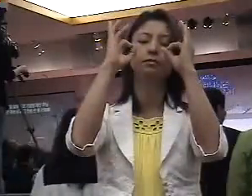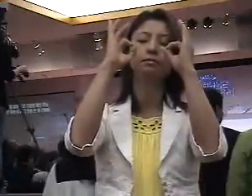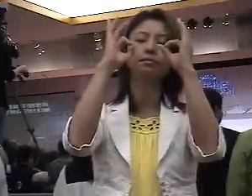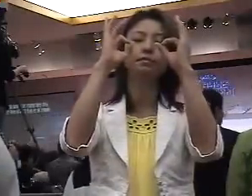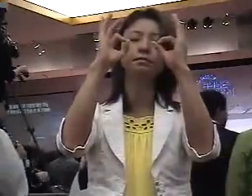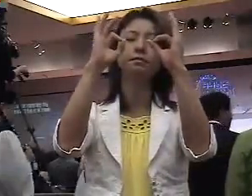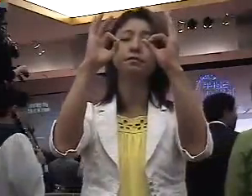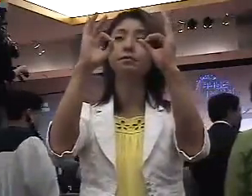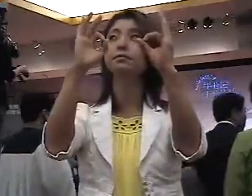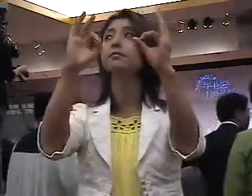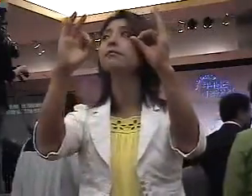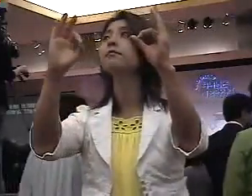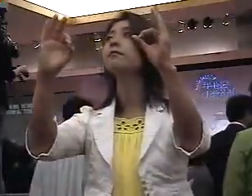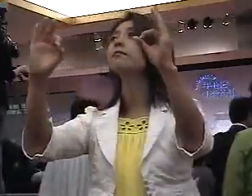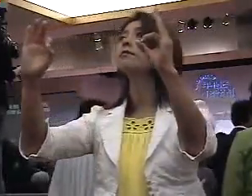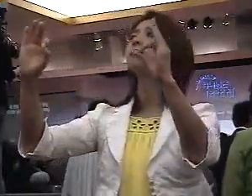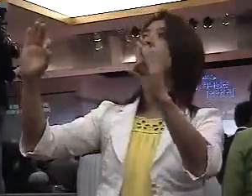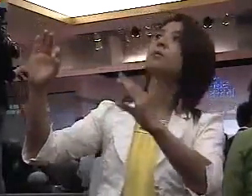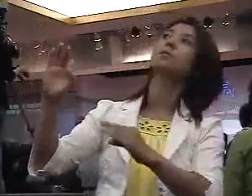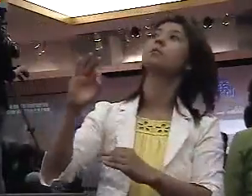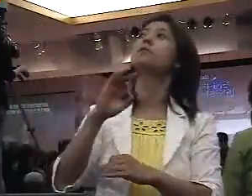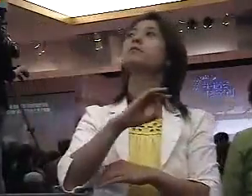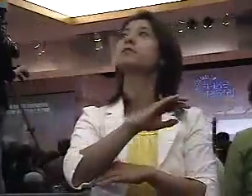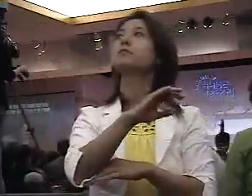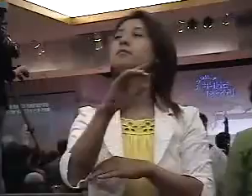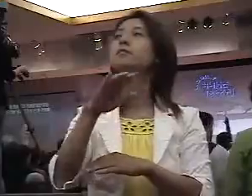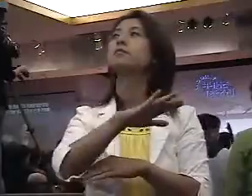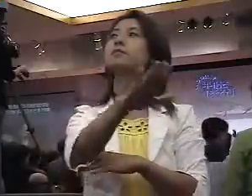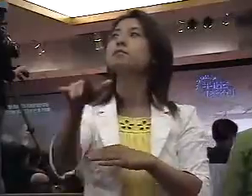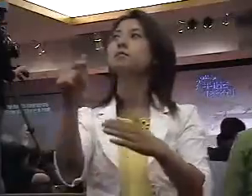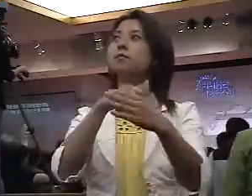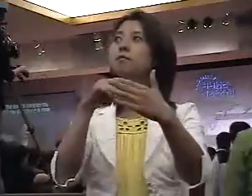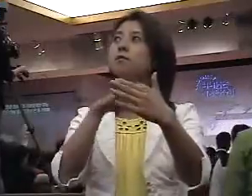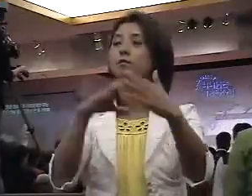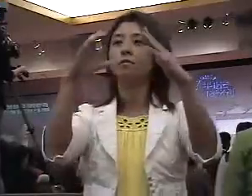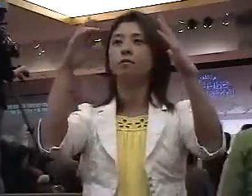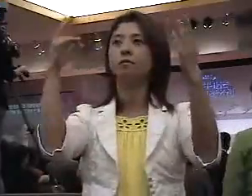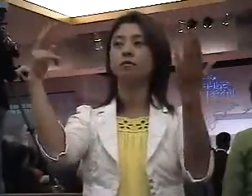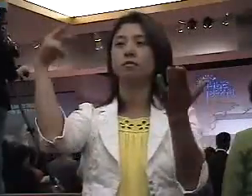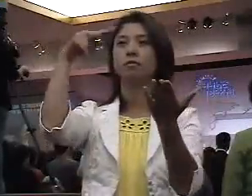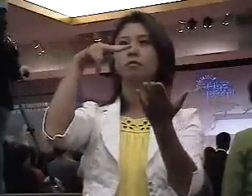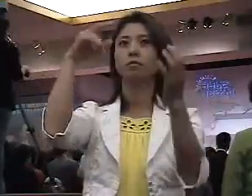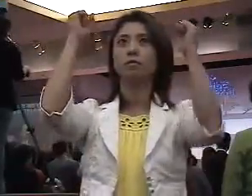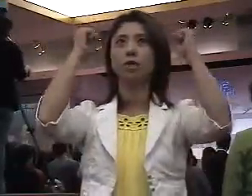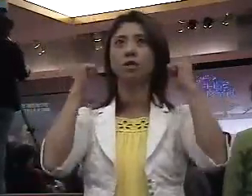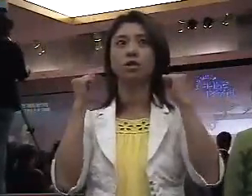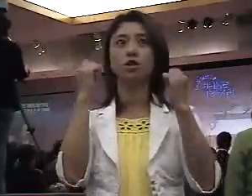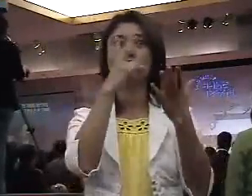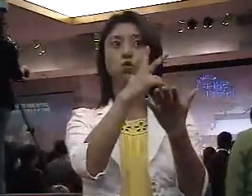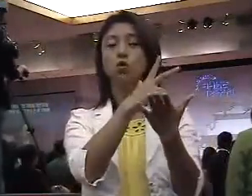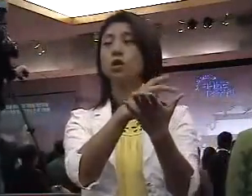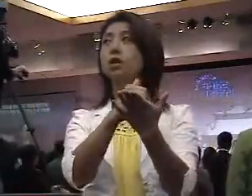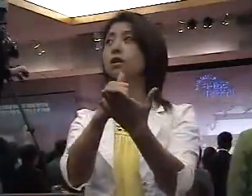영광을 보내. 우리 가운데 계신